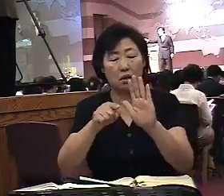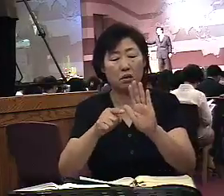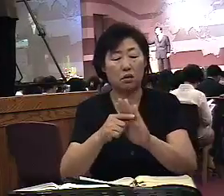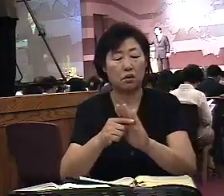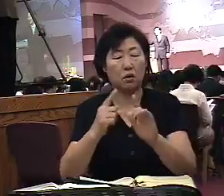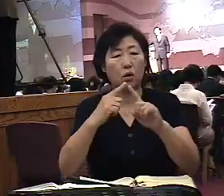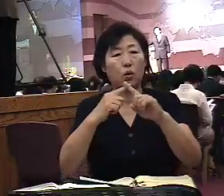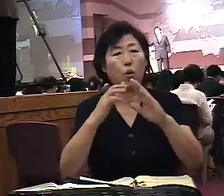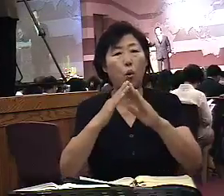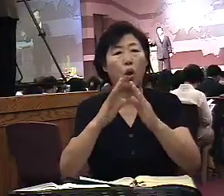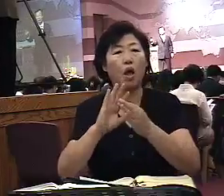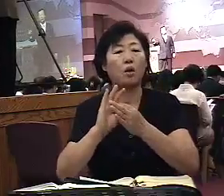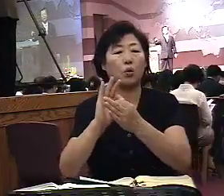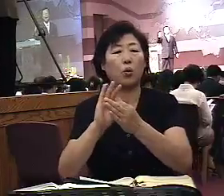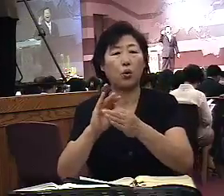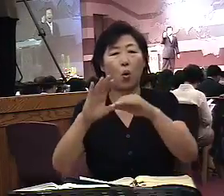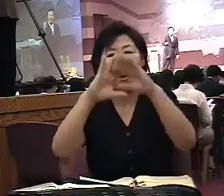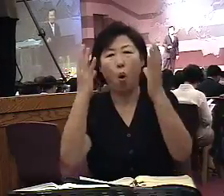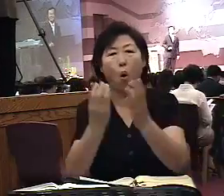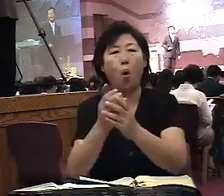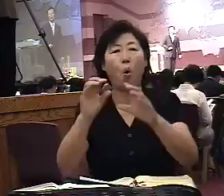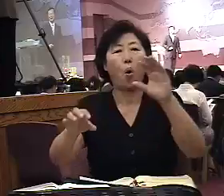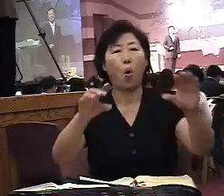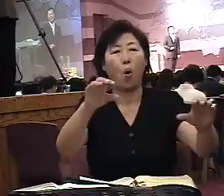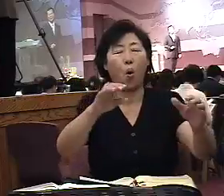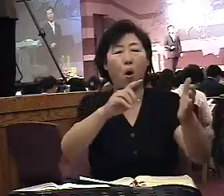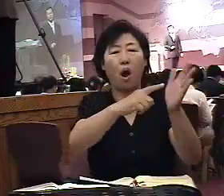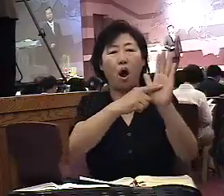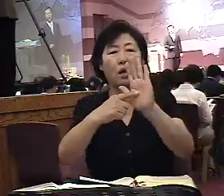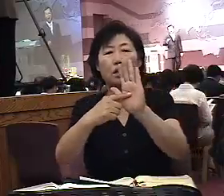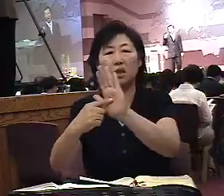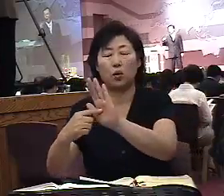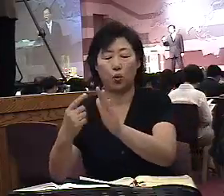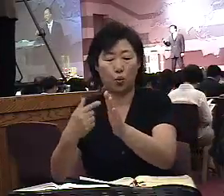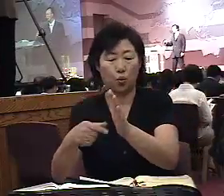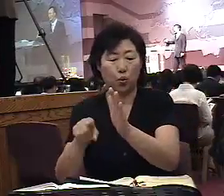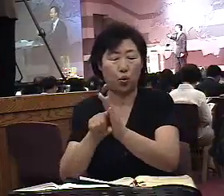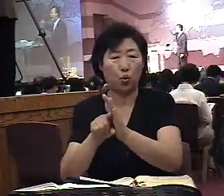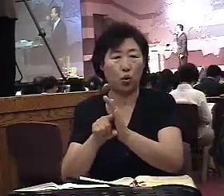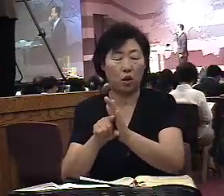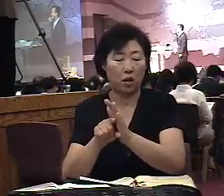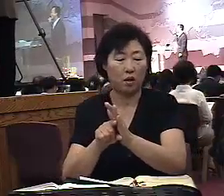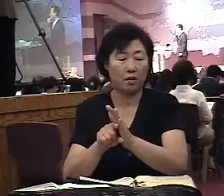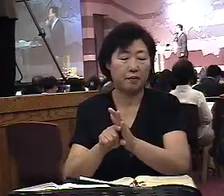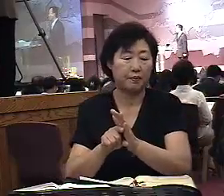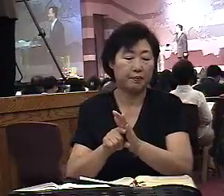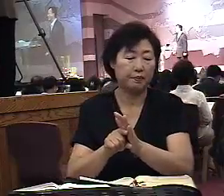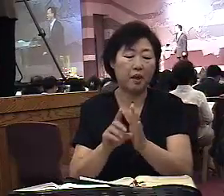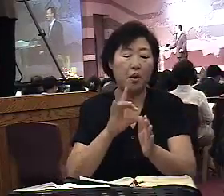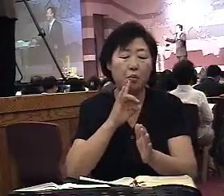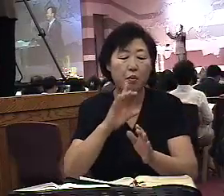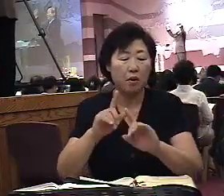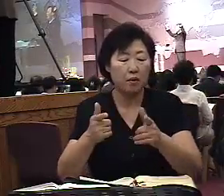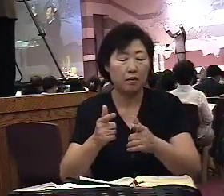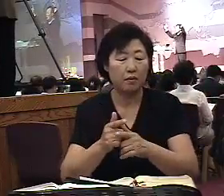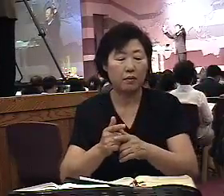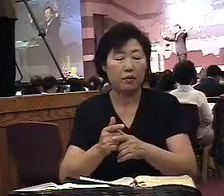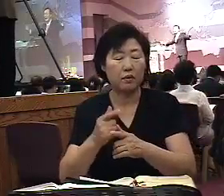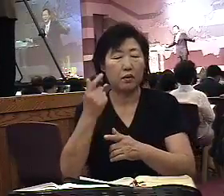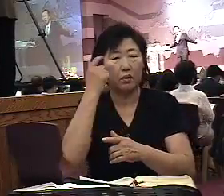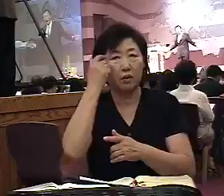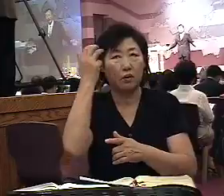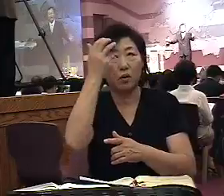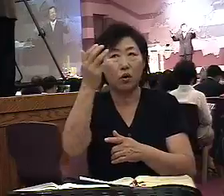이제 교회를 통해 온 누리에 알리시기를 원하신다는 것이고, 온 누리에 알리시는 것뿐만이 아니고